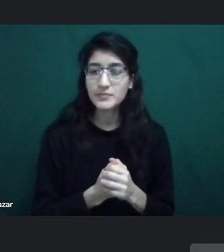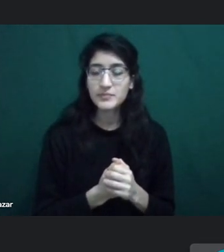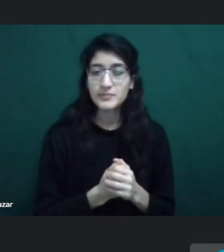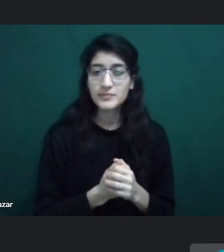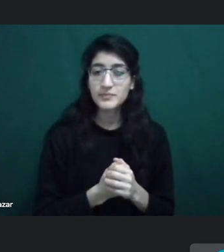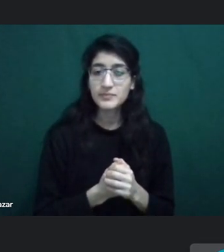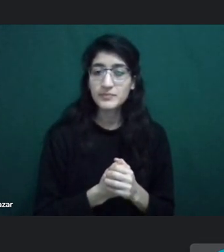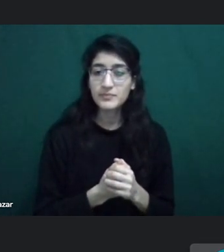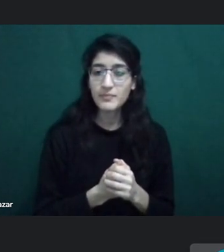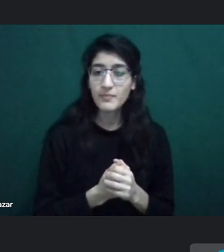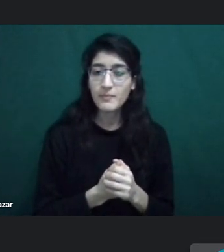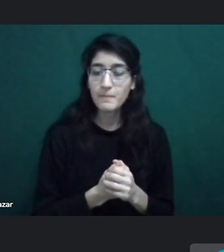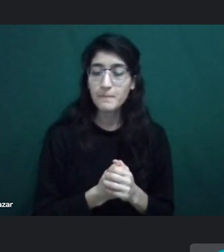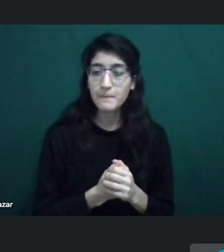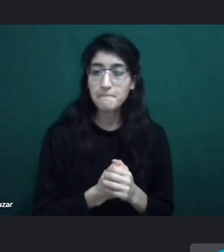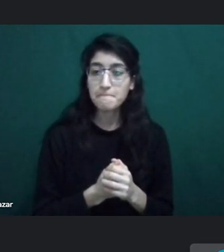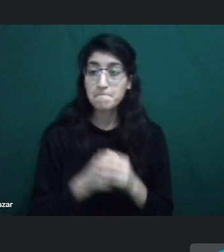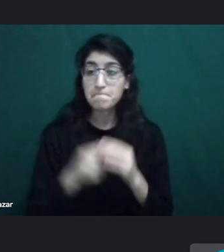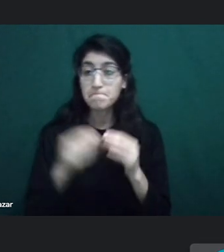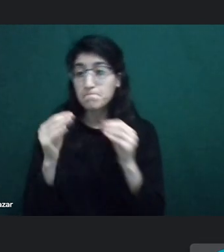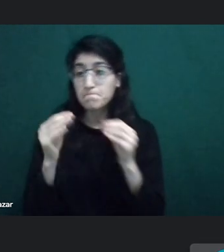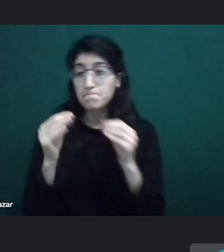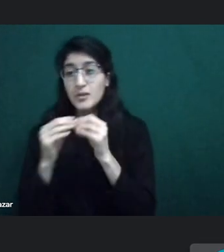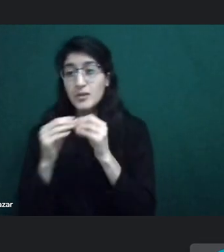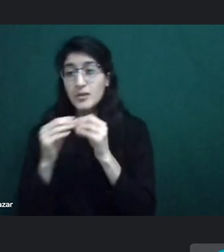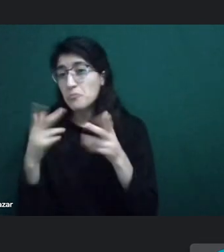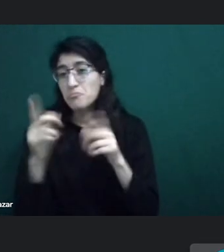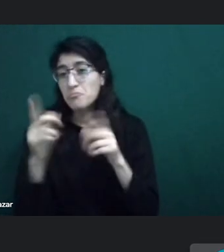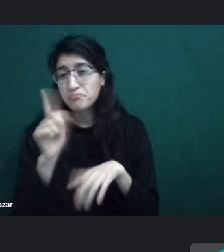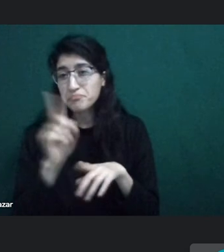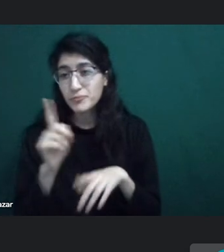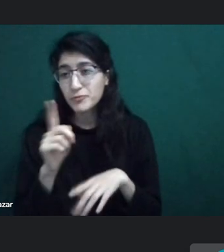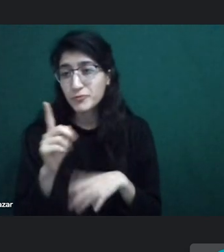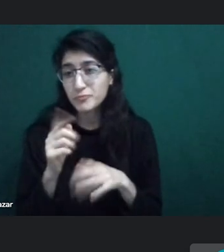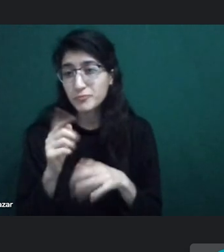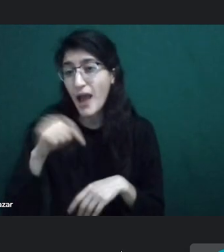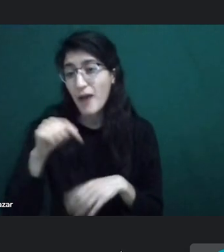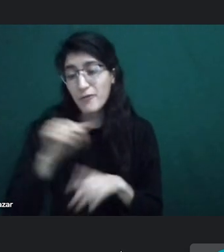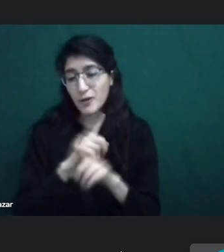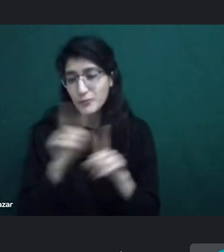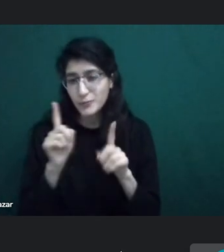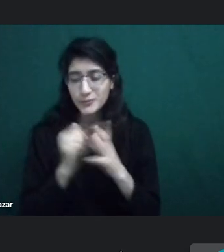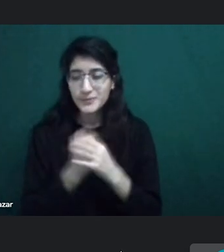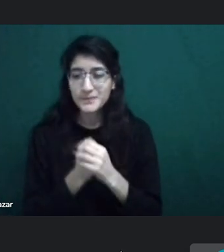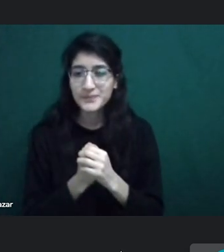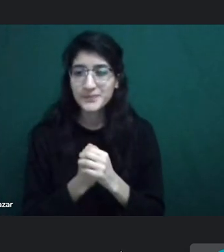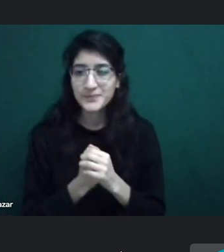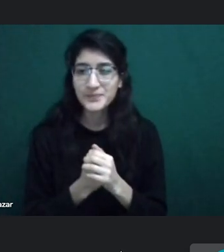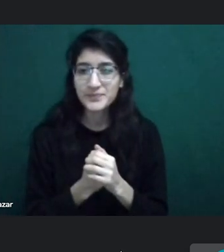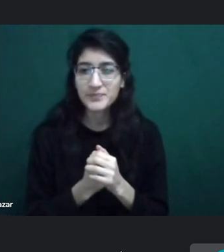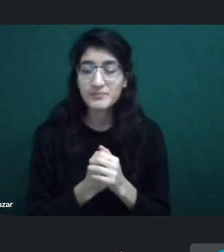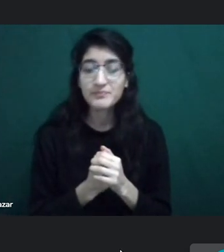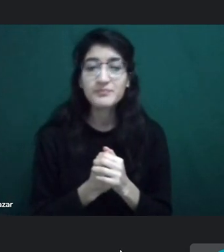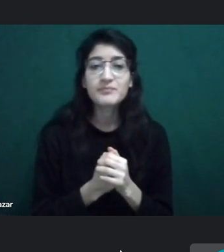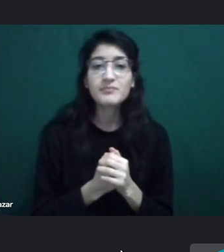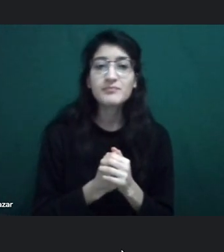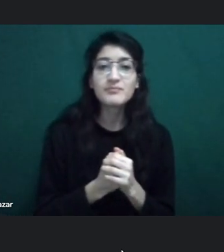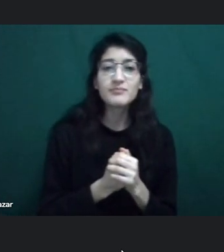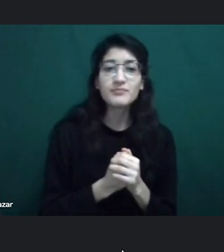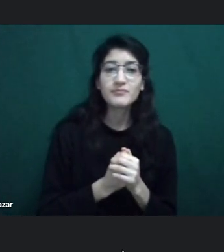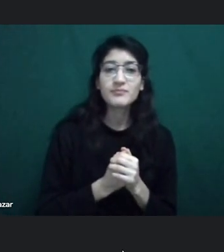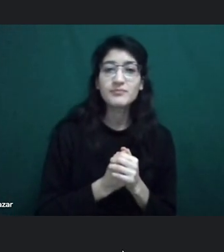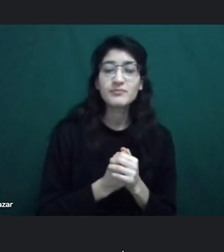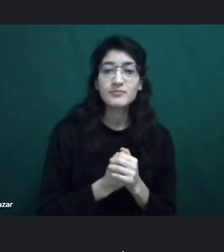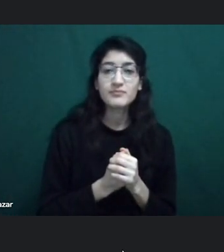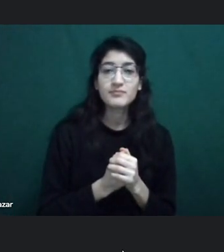No, profe, por ahora no. Bueno, el otro tema que este vamos a